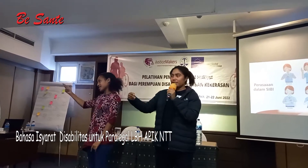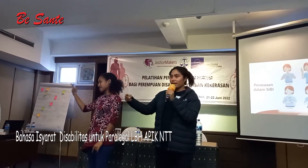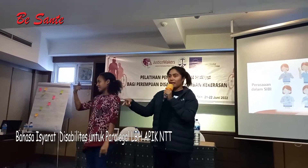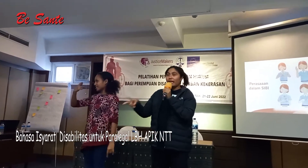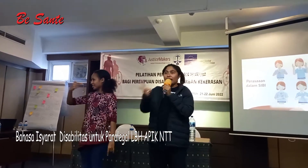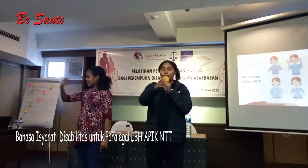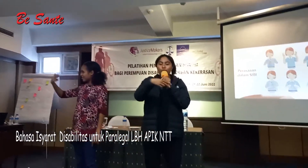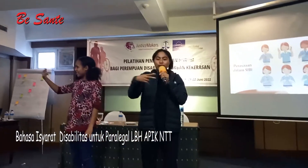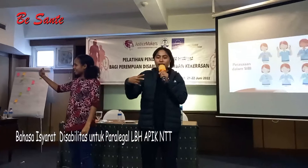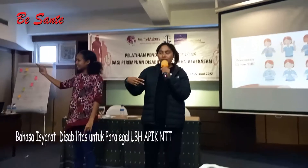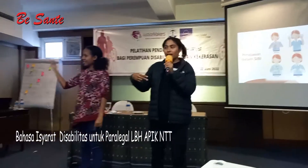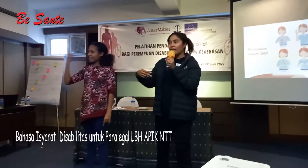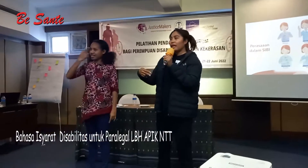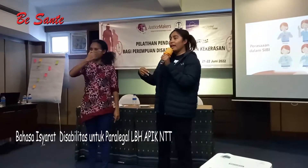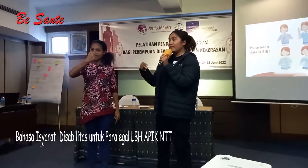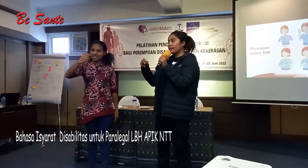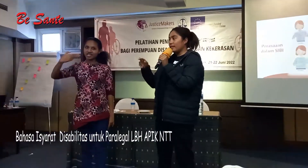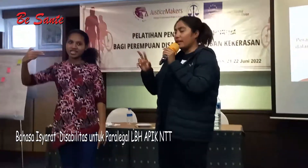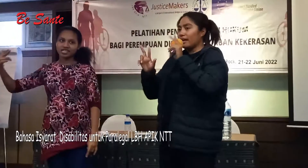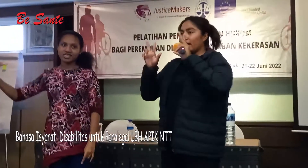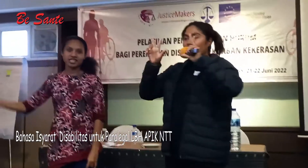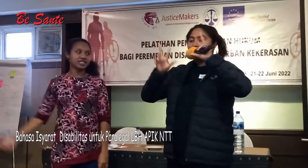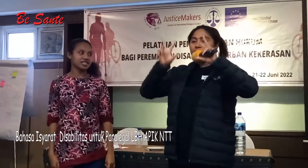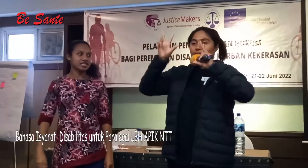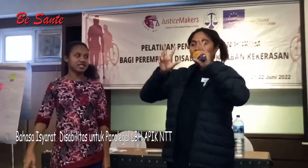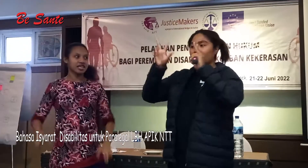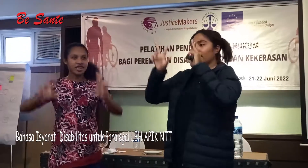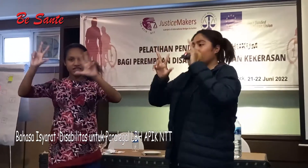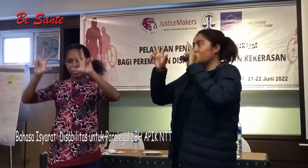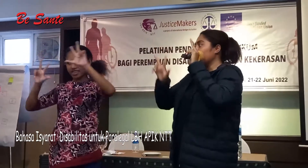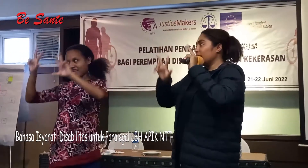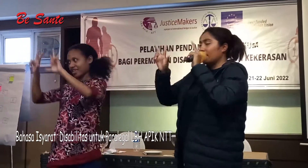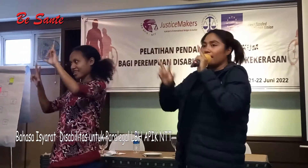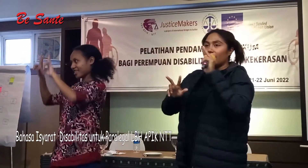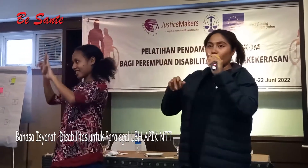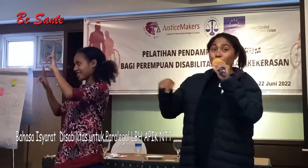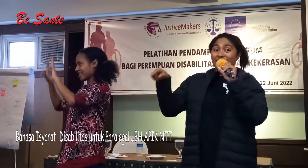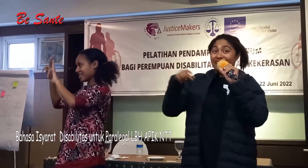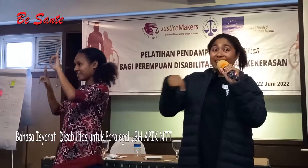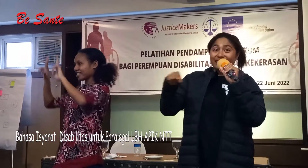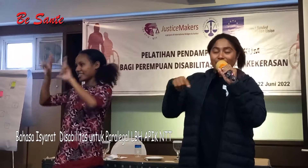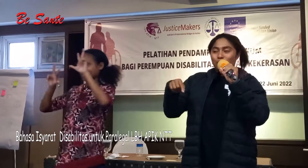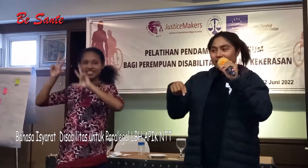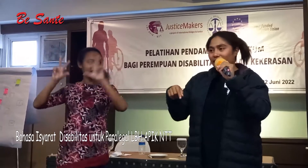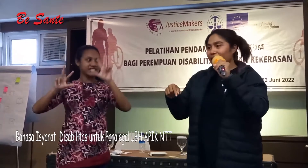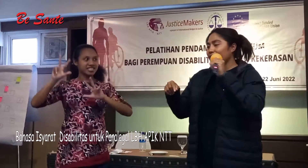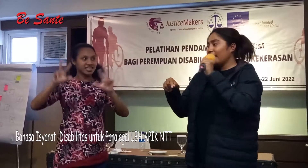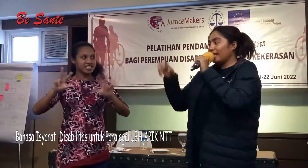Indonesia. Indonesia, NTT, NTT. Kau belajar di NTT punya saya.